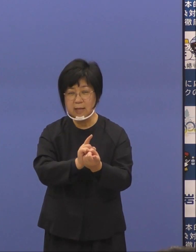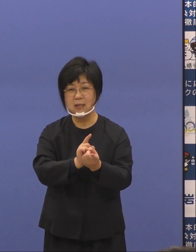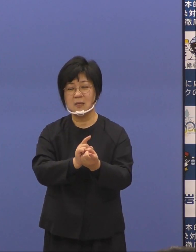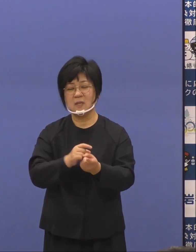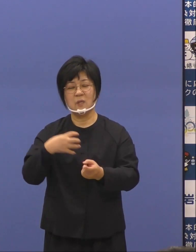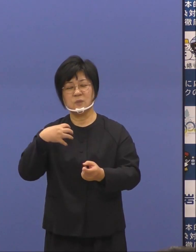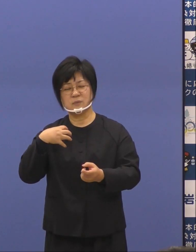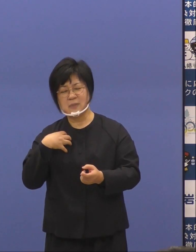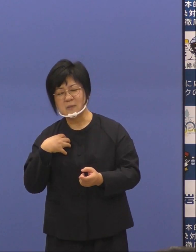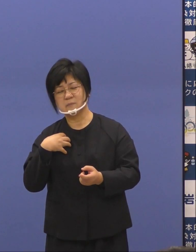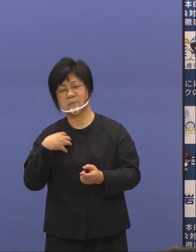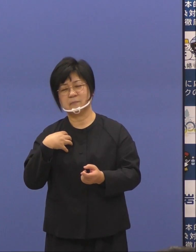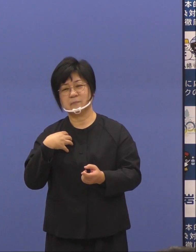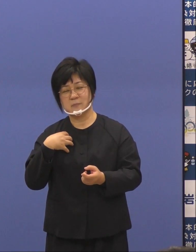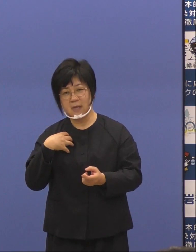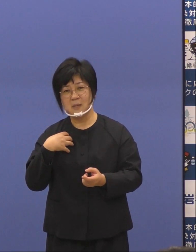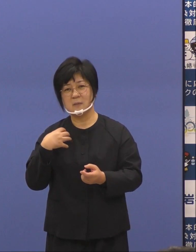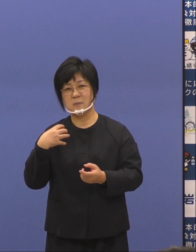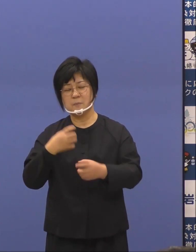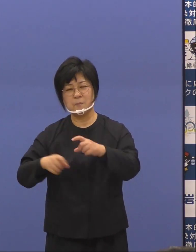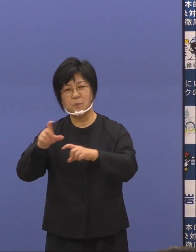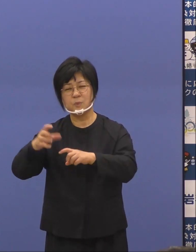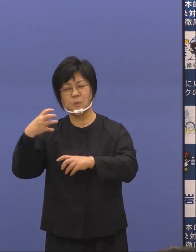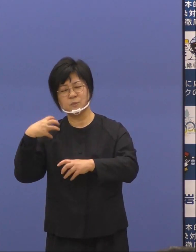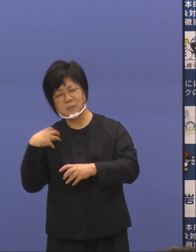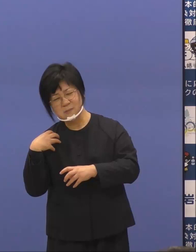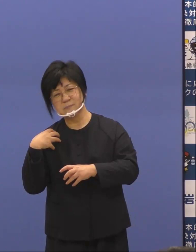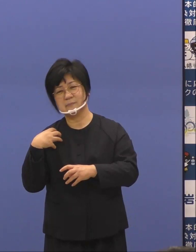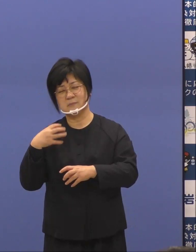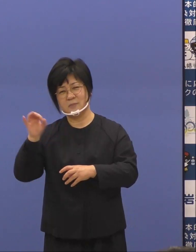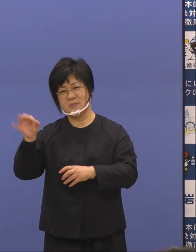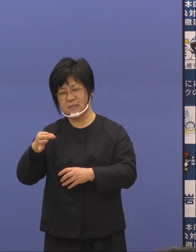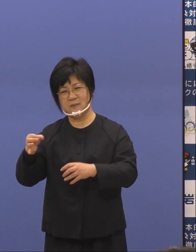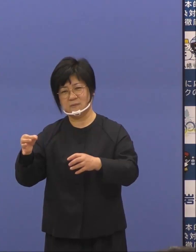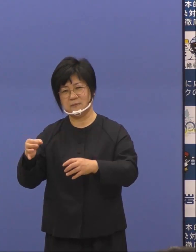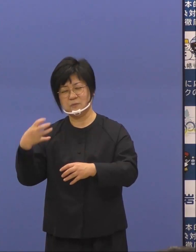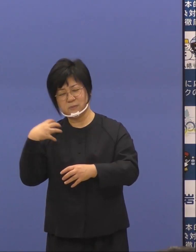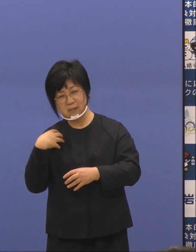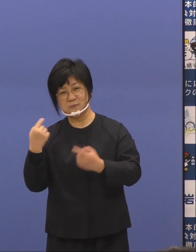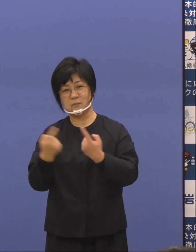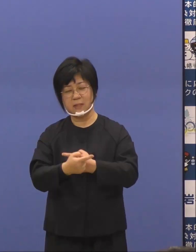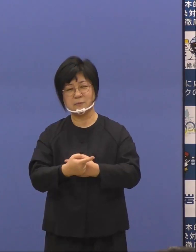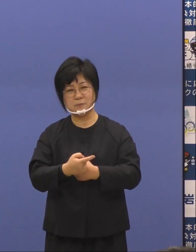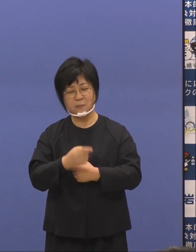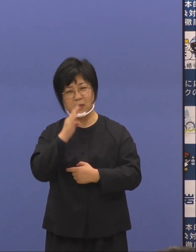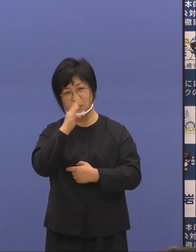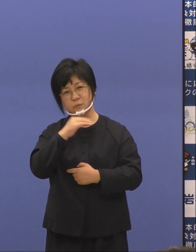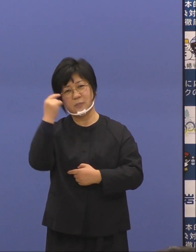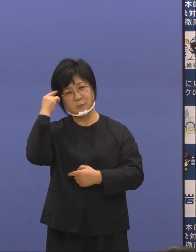負担のしわ寄せがいくような税の集め方というのは良くないと思います。